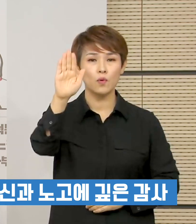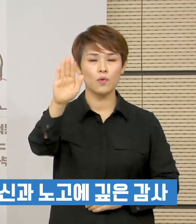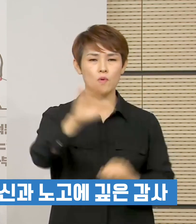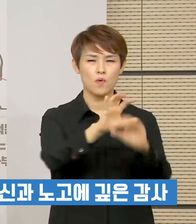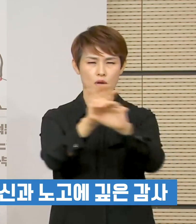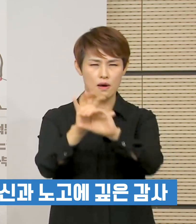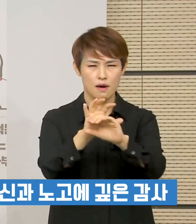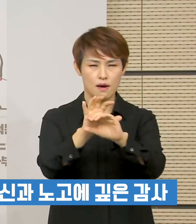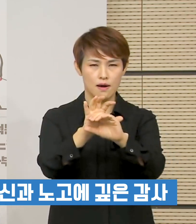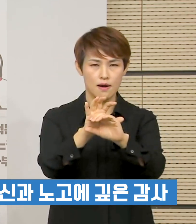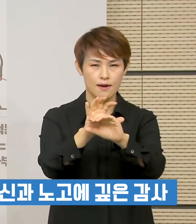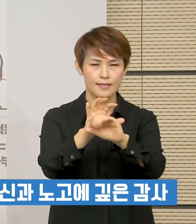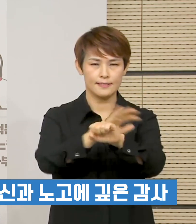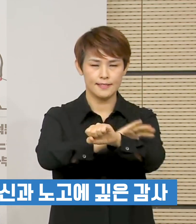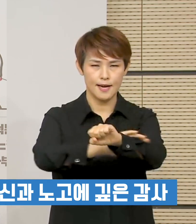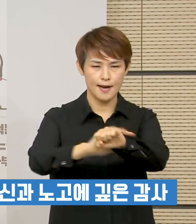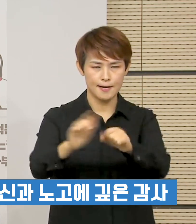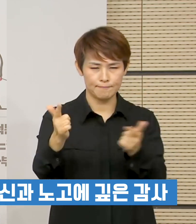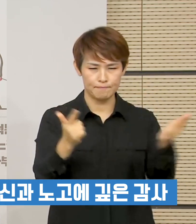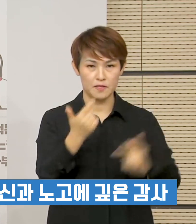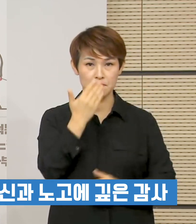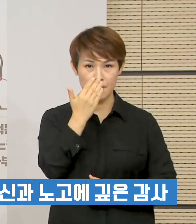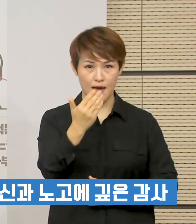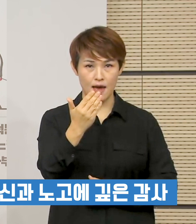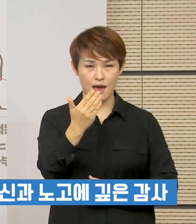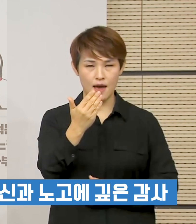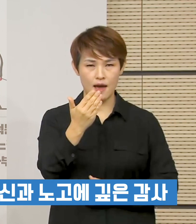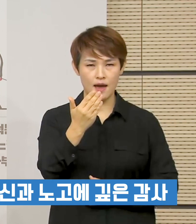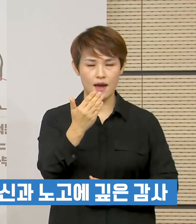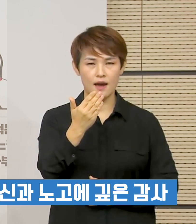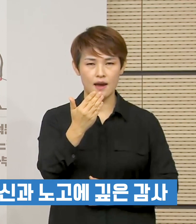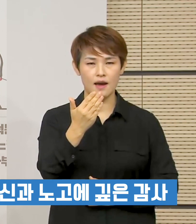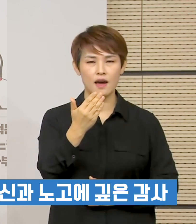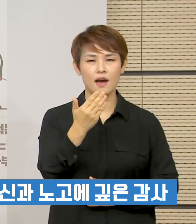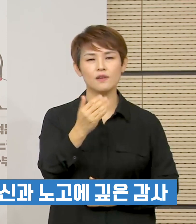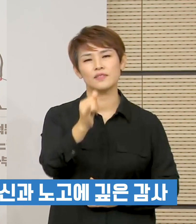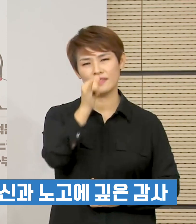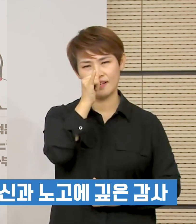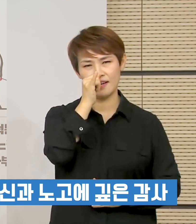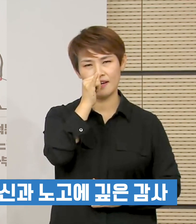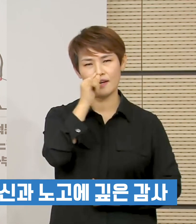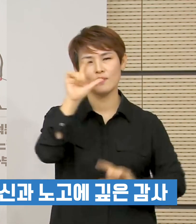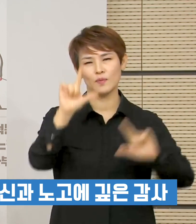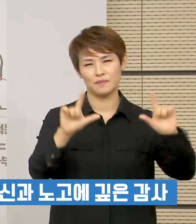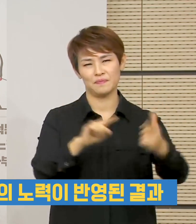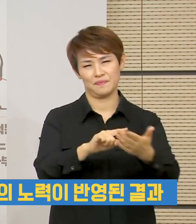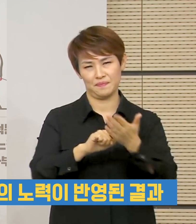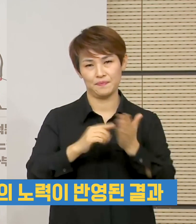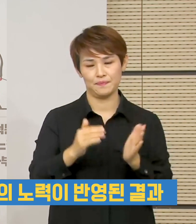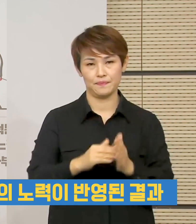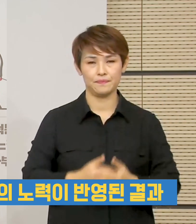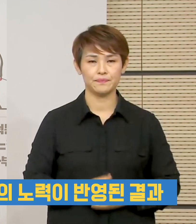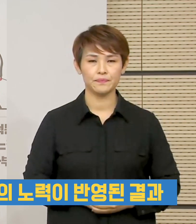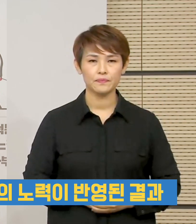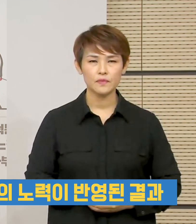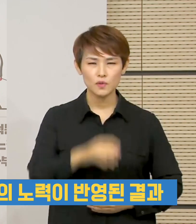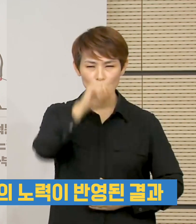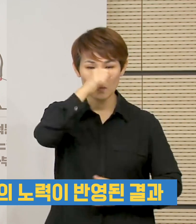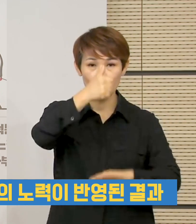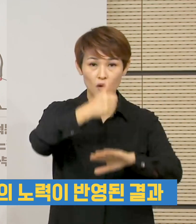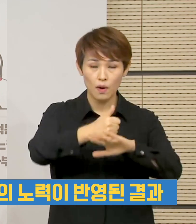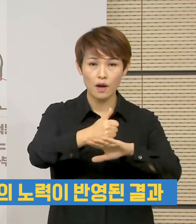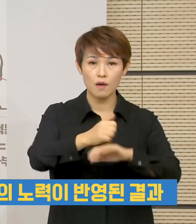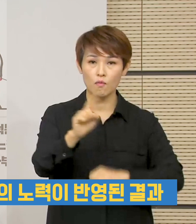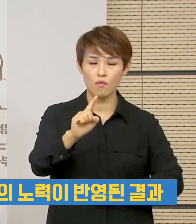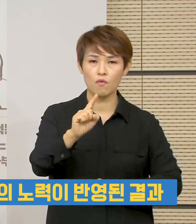위기 상황을 잘 통제해 나갈 수 있음을 보여주는 사례 라고 생각을 합니다 다만 이러한 순간은 2주